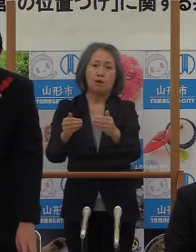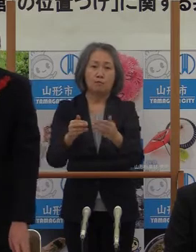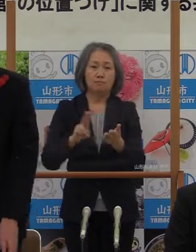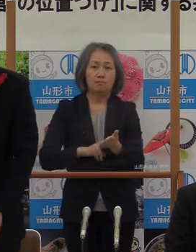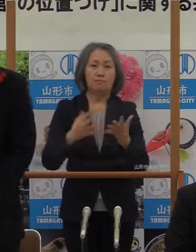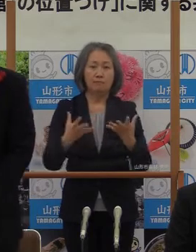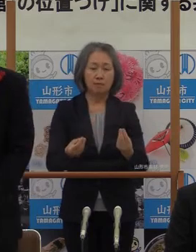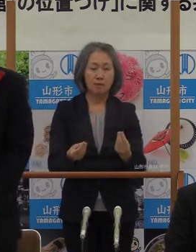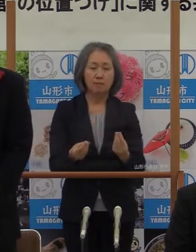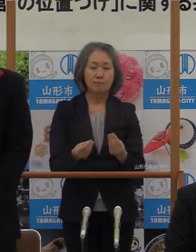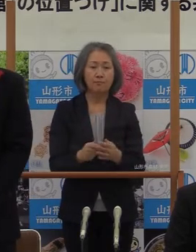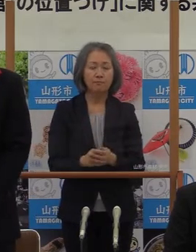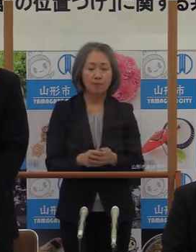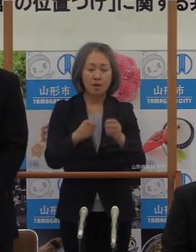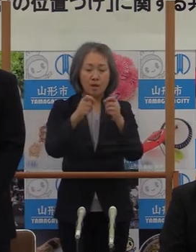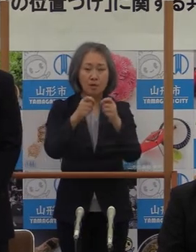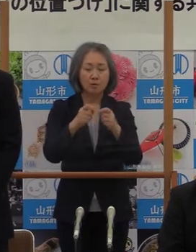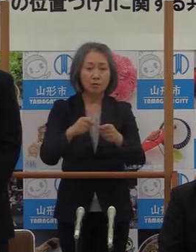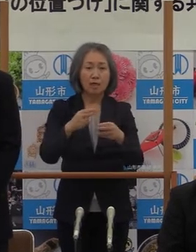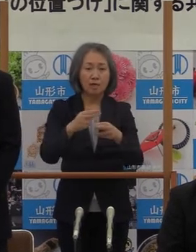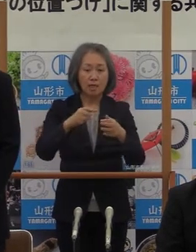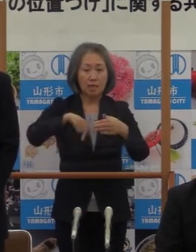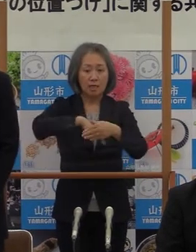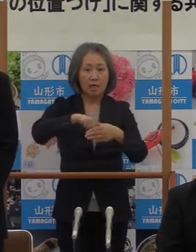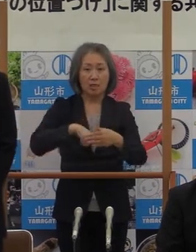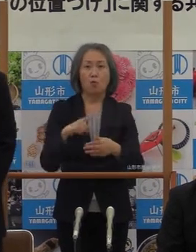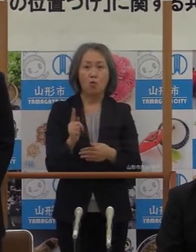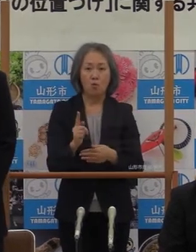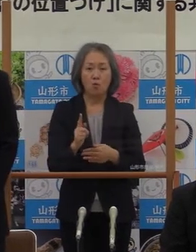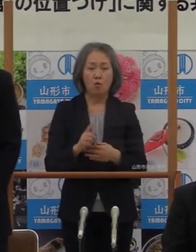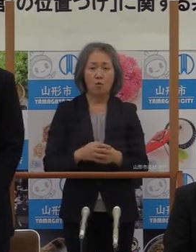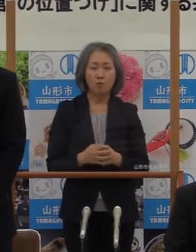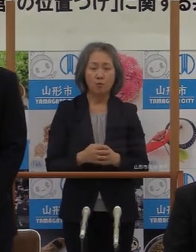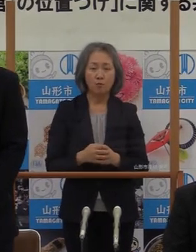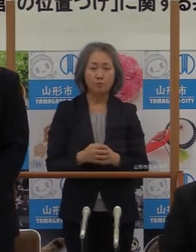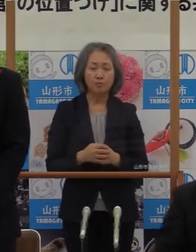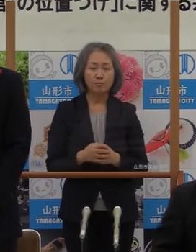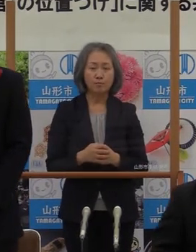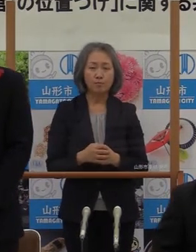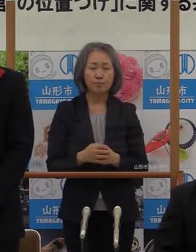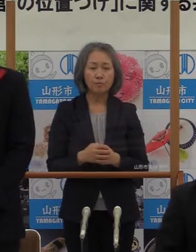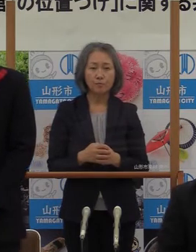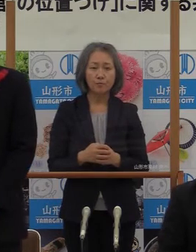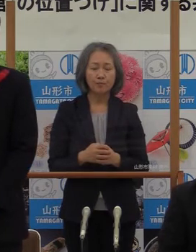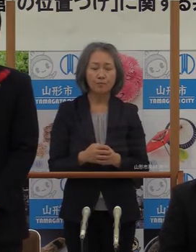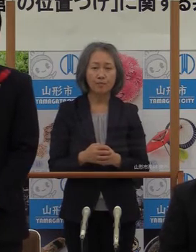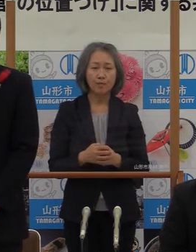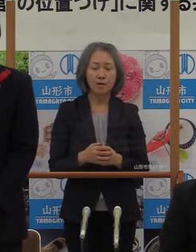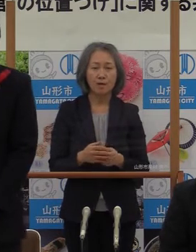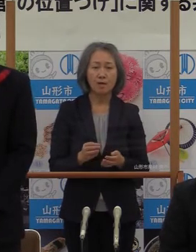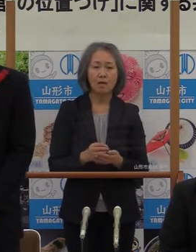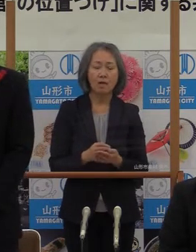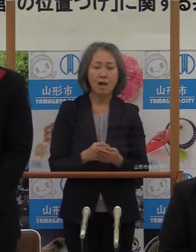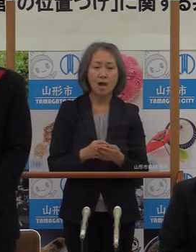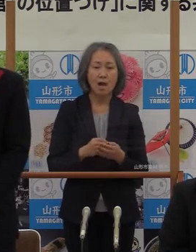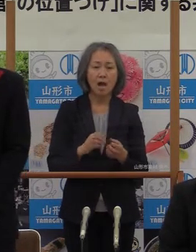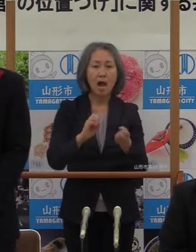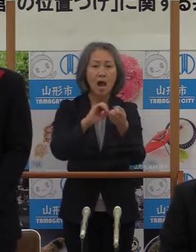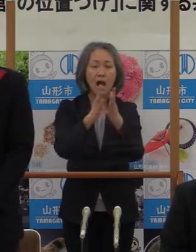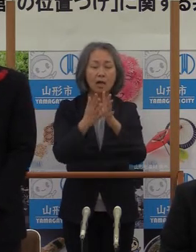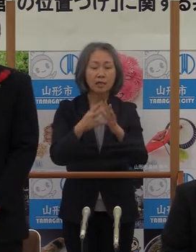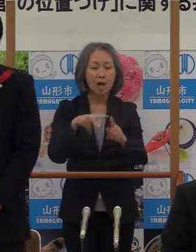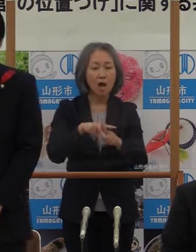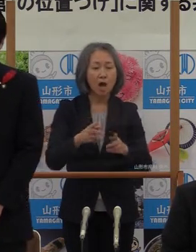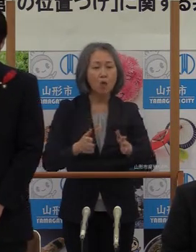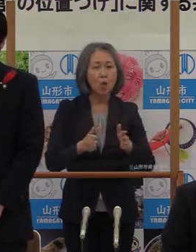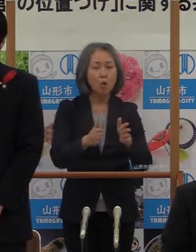それらの具体的な内容について申し上げます。まず資料の仮称花小路公園整備